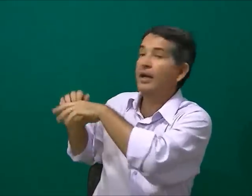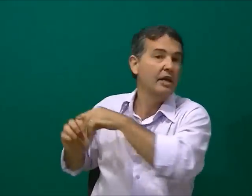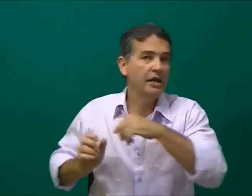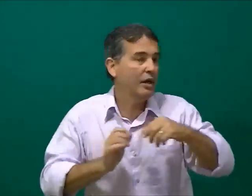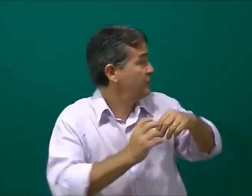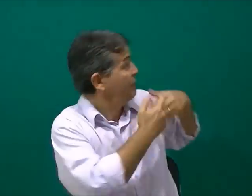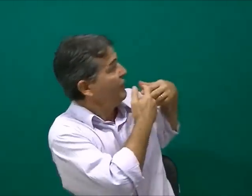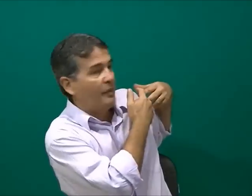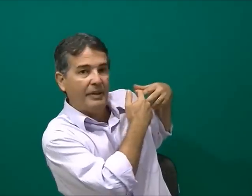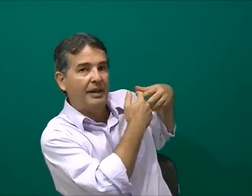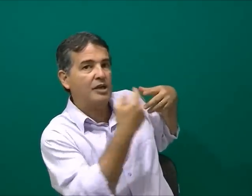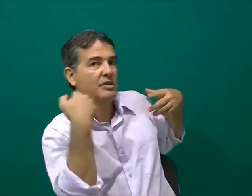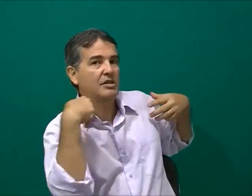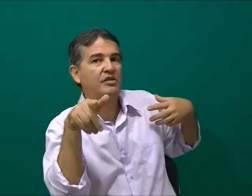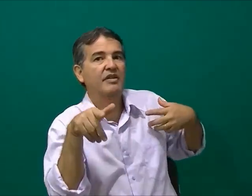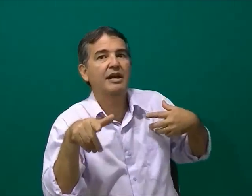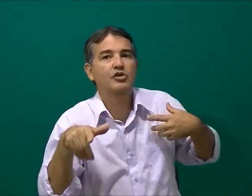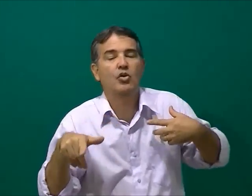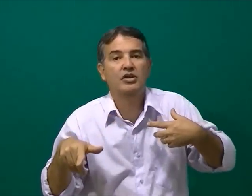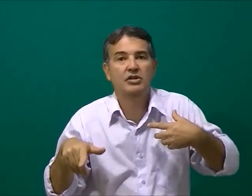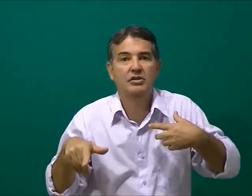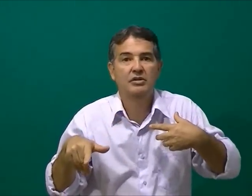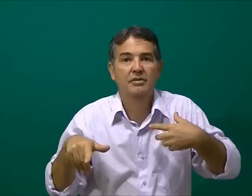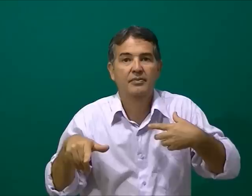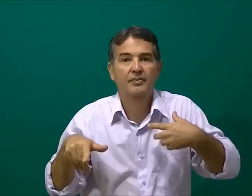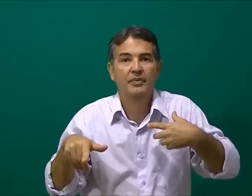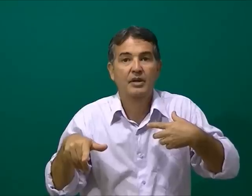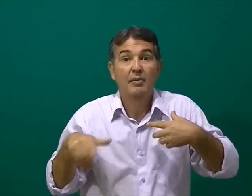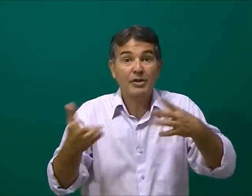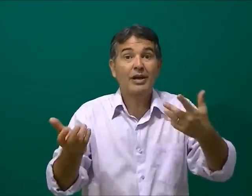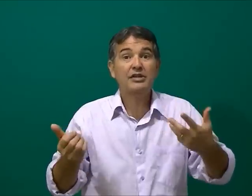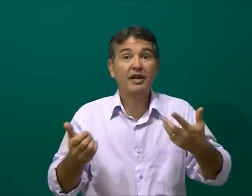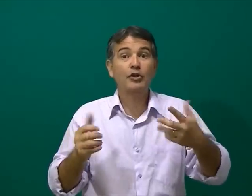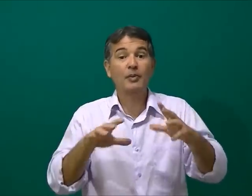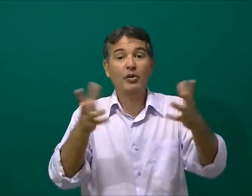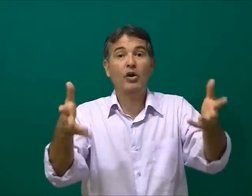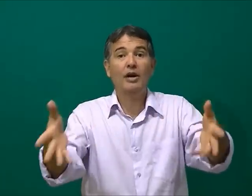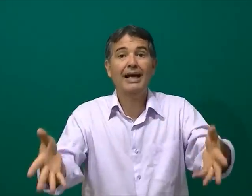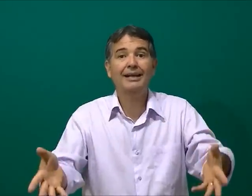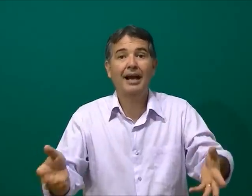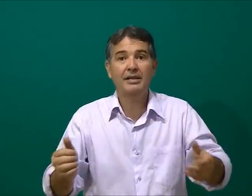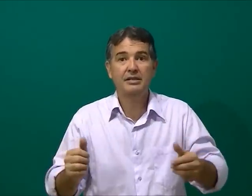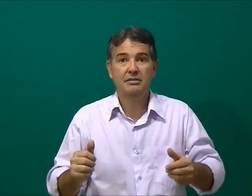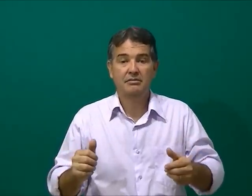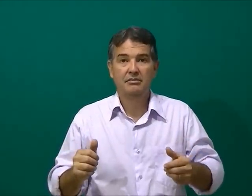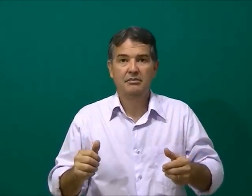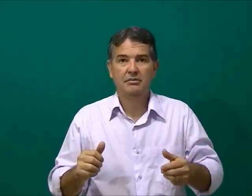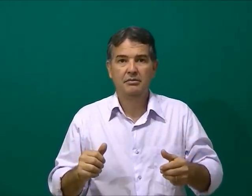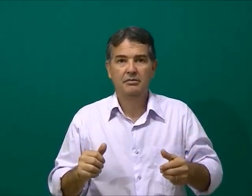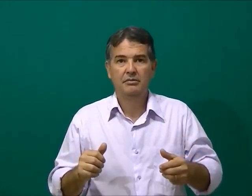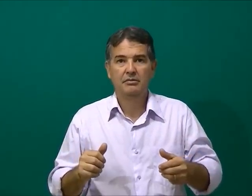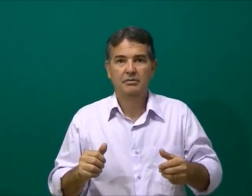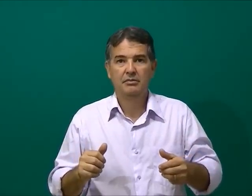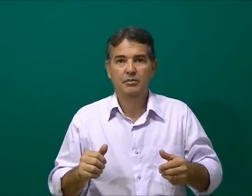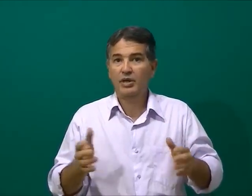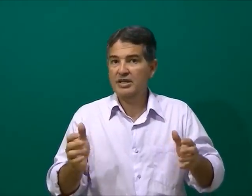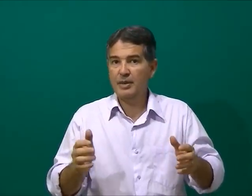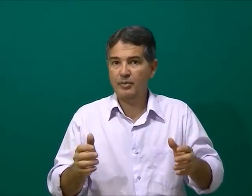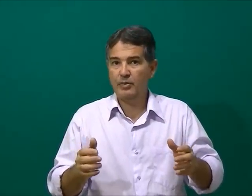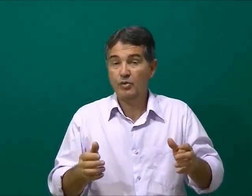e não se vira para trás, porque senão você vai dar as costas. Mas o classificador para colocar atrás, por exemplo, o sinal